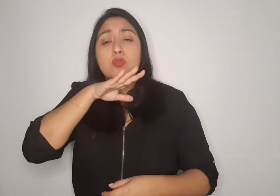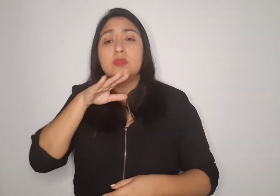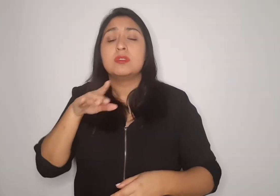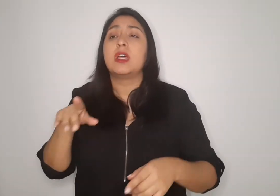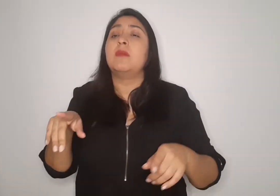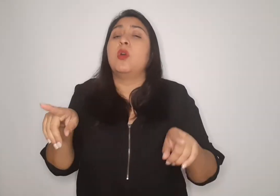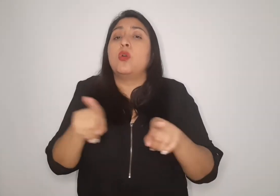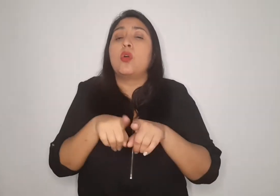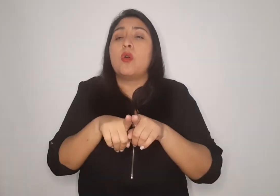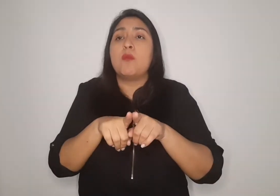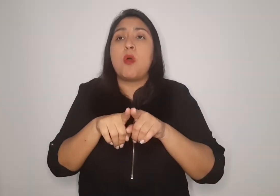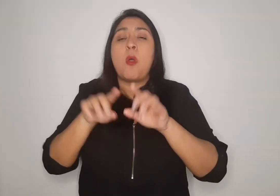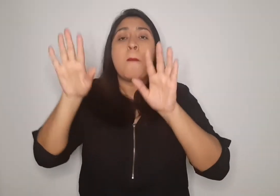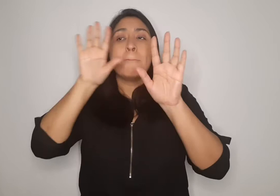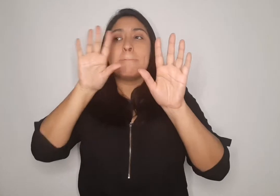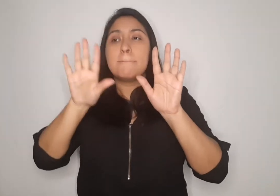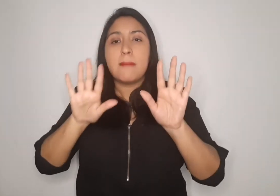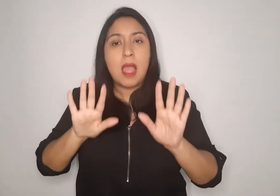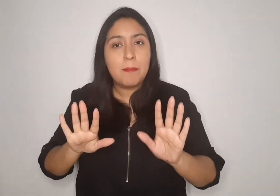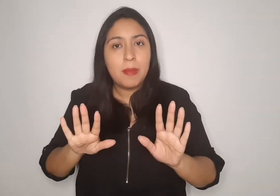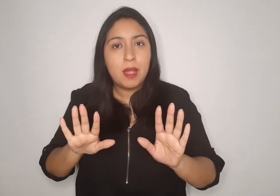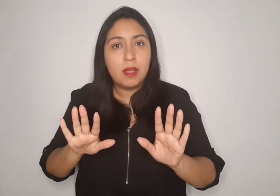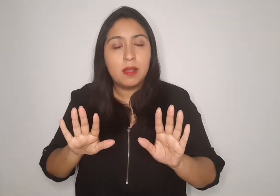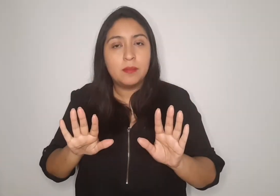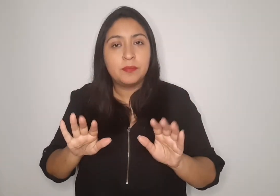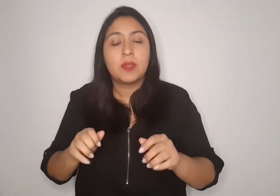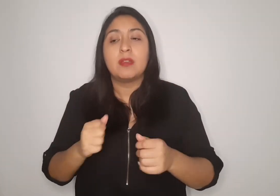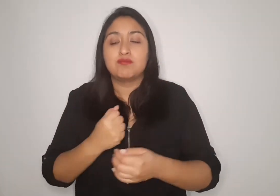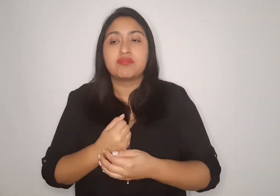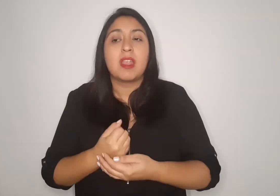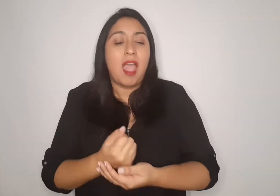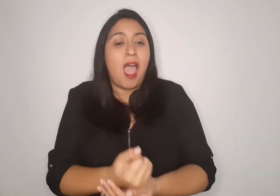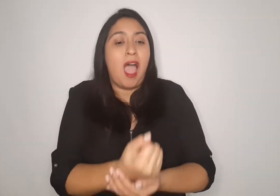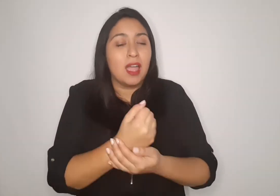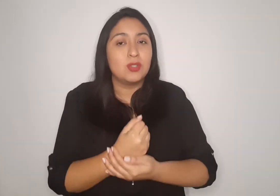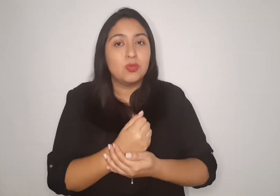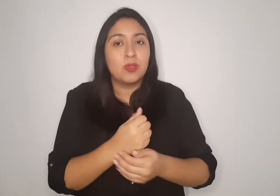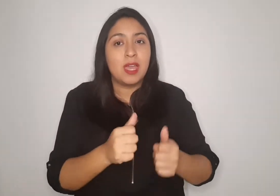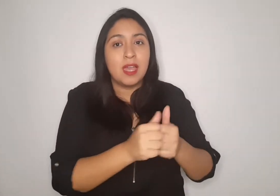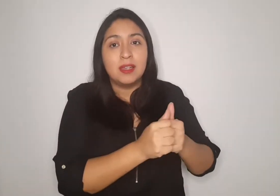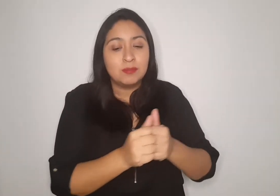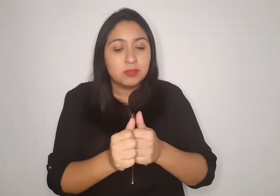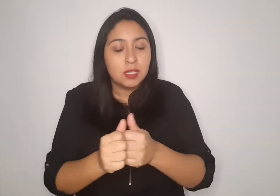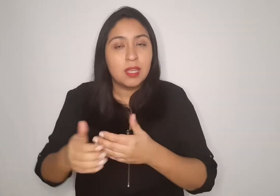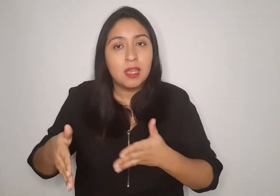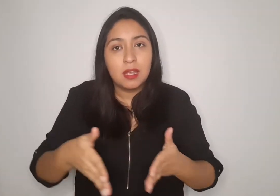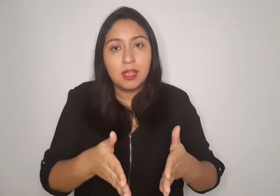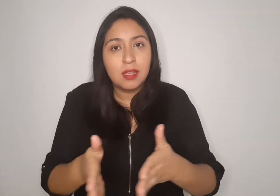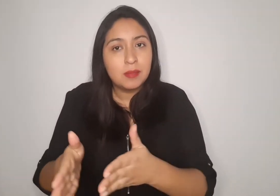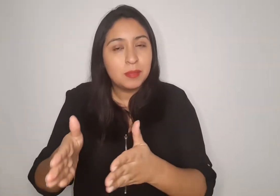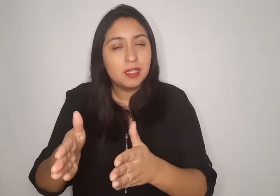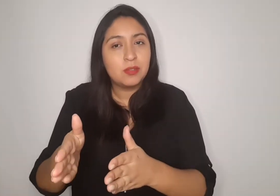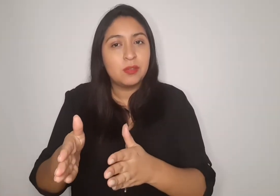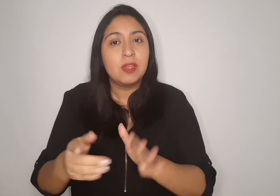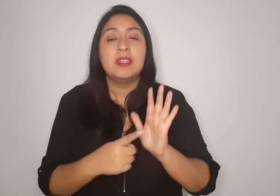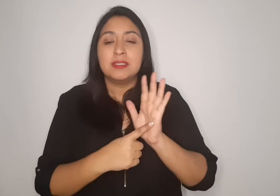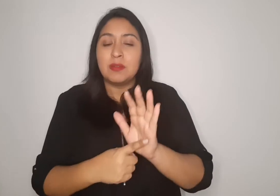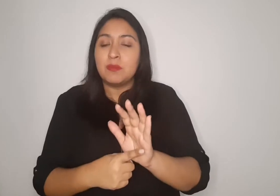cosas. Entonces, por esa razón, Bueno Pelón tiene esa energía y se manifiestan ciertas fuerzas a veces que se sienten